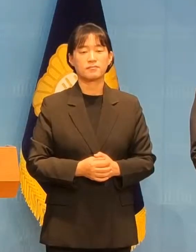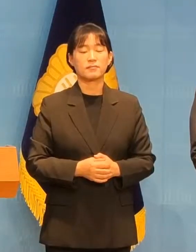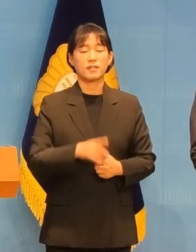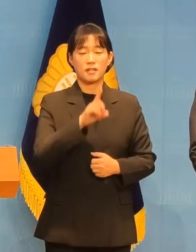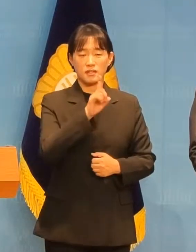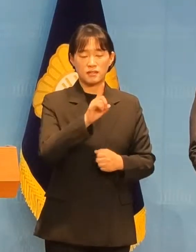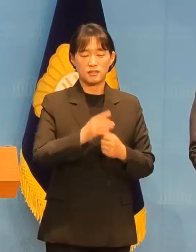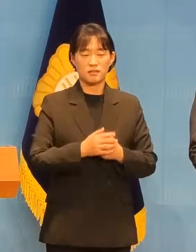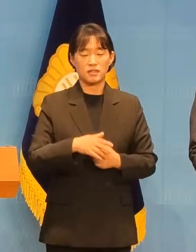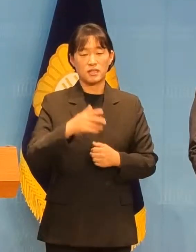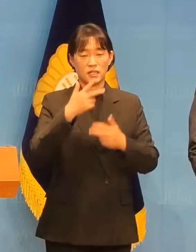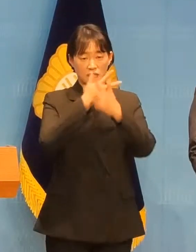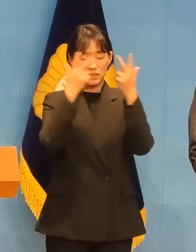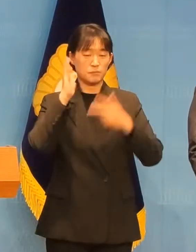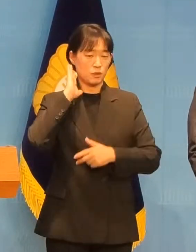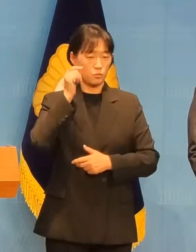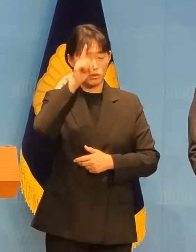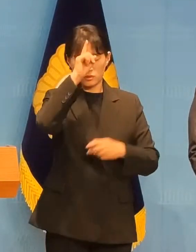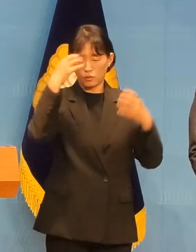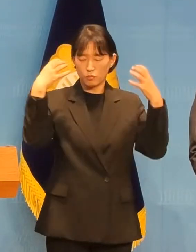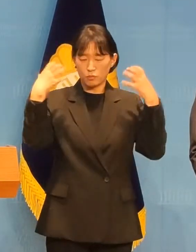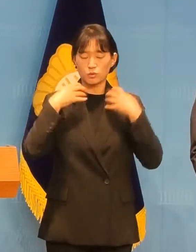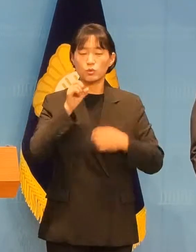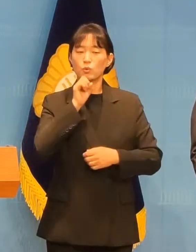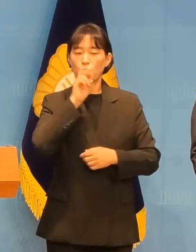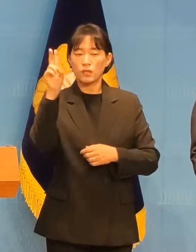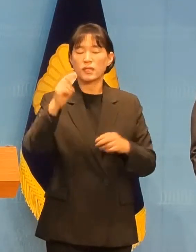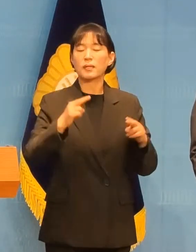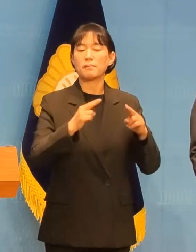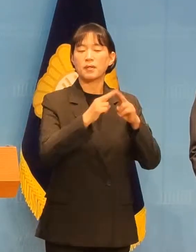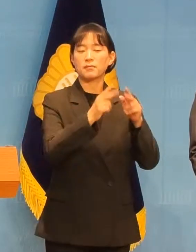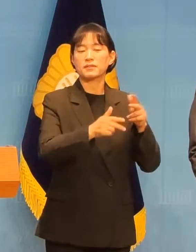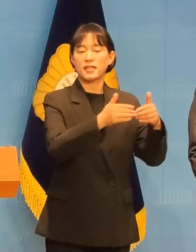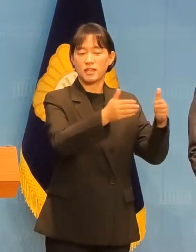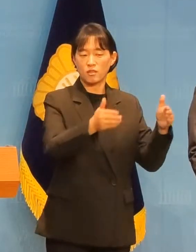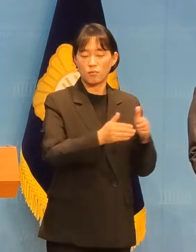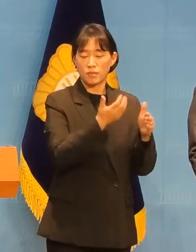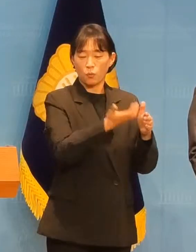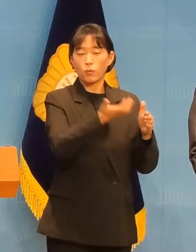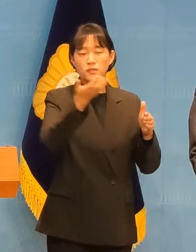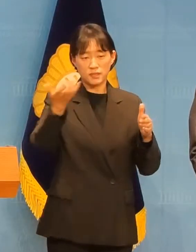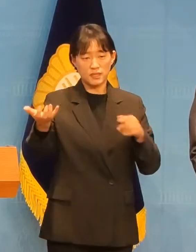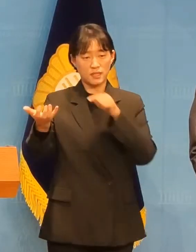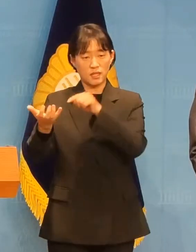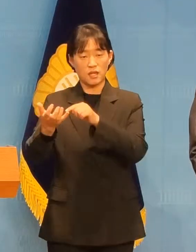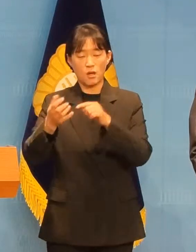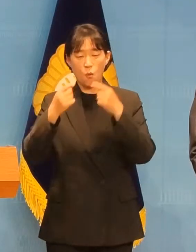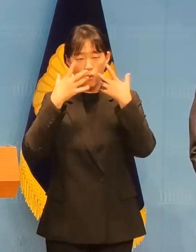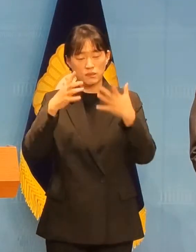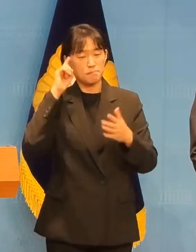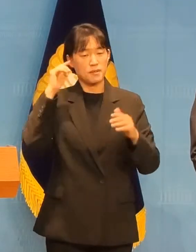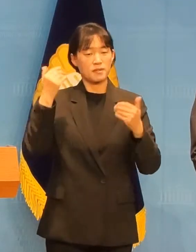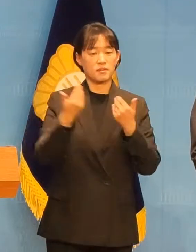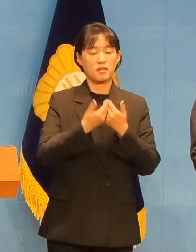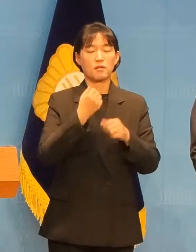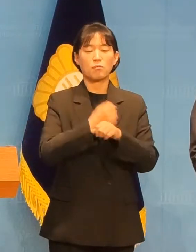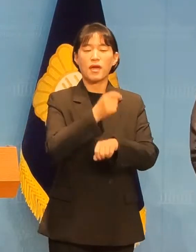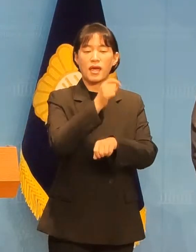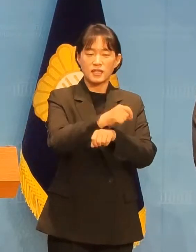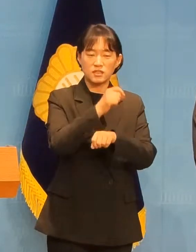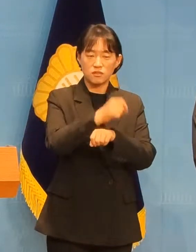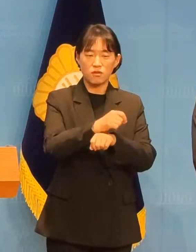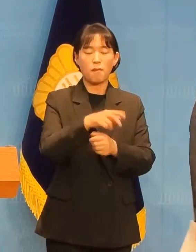하나, 이재명 대통령과 정부는 용인 반도체 산단 지방 이전론에 명확히 반대하고 행정,